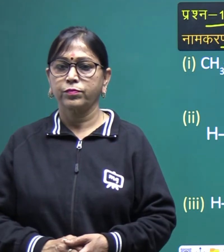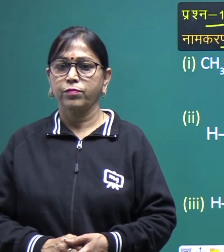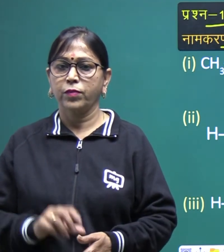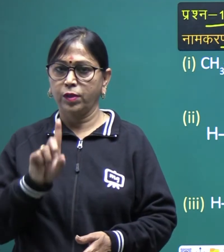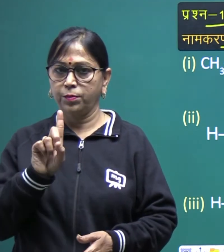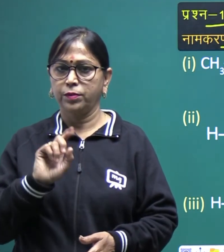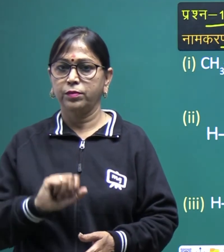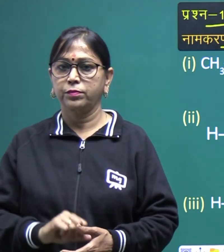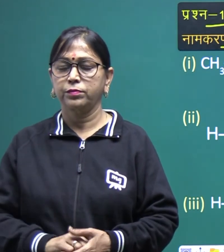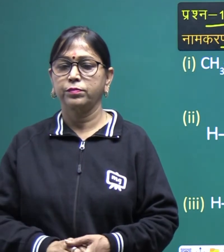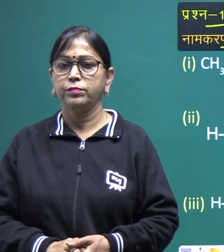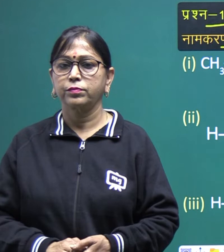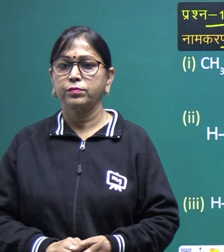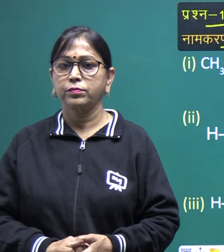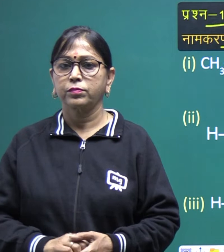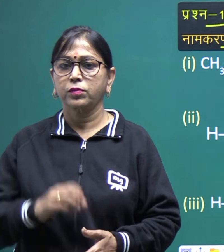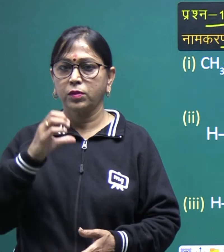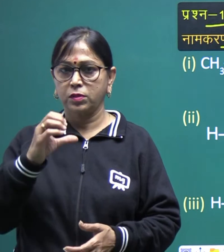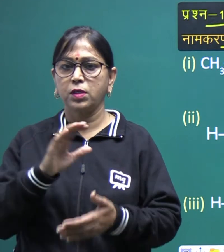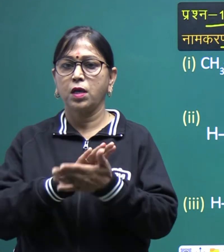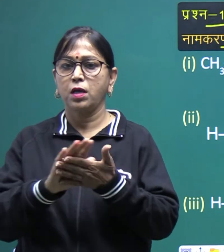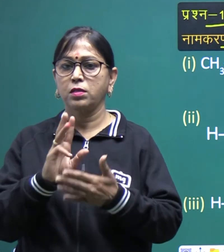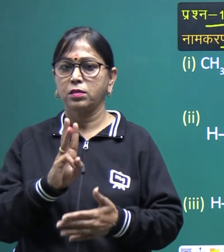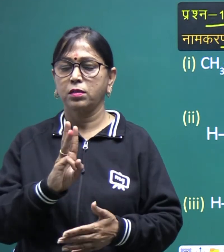नंबर 1, CH3,